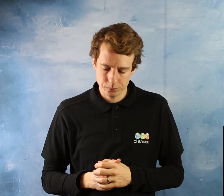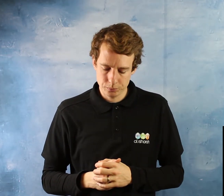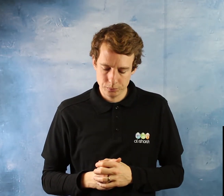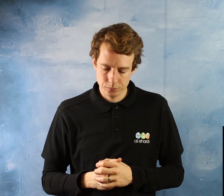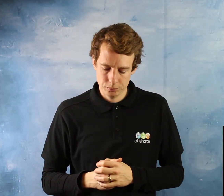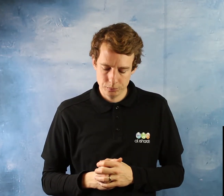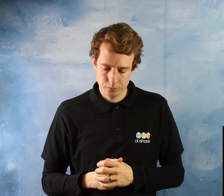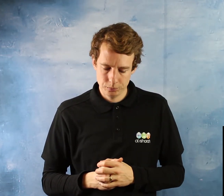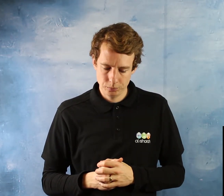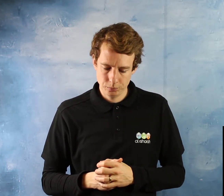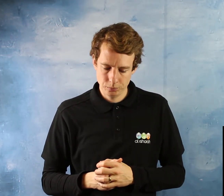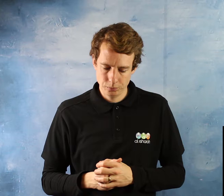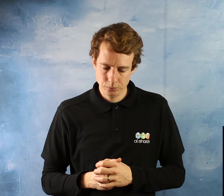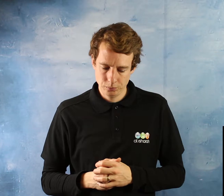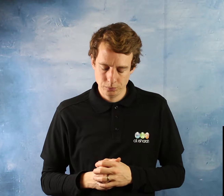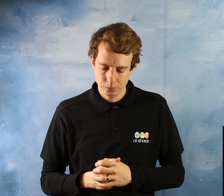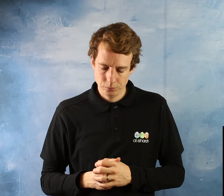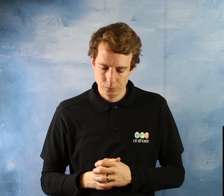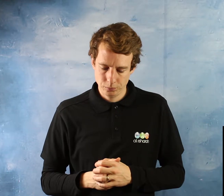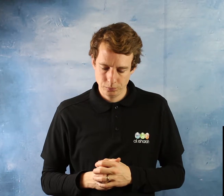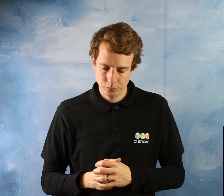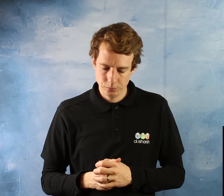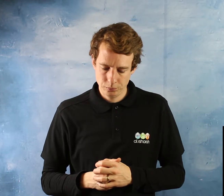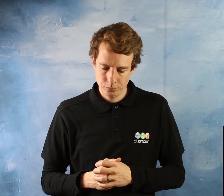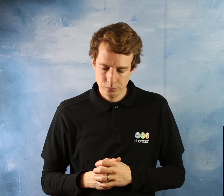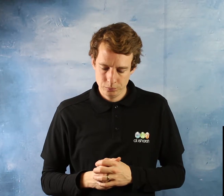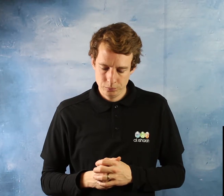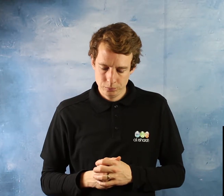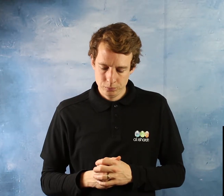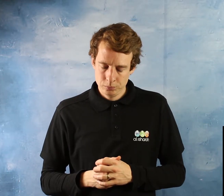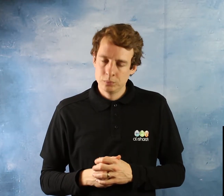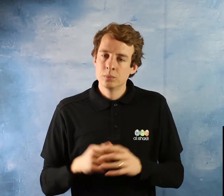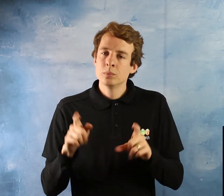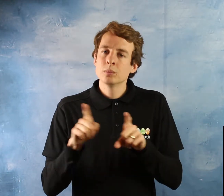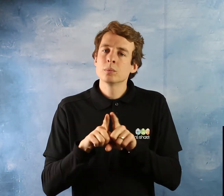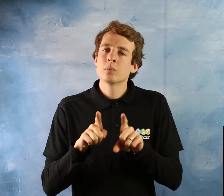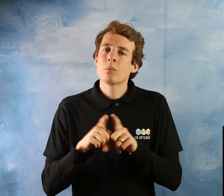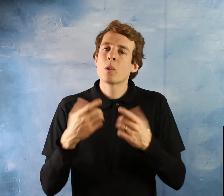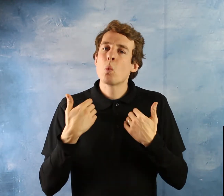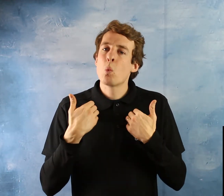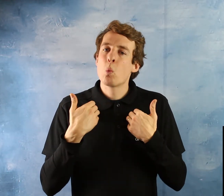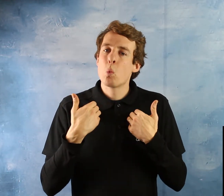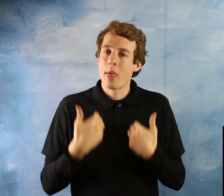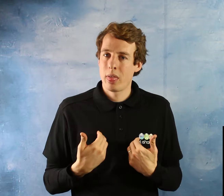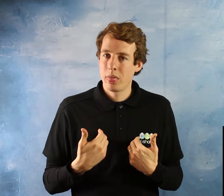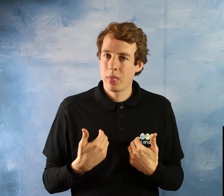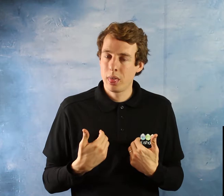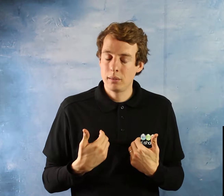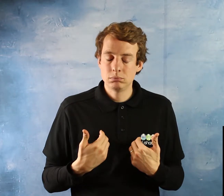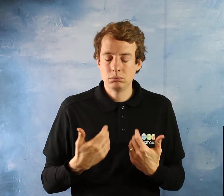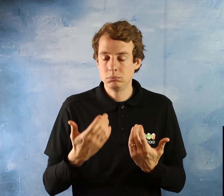وما تواضع أحد لله إلا رفعه الله. Wealth does not diminish by giving